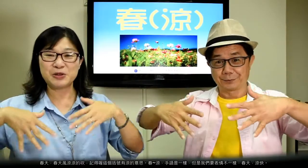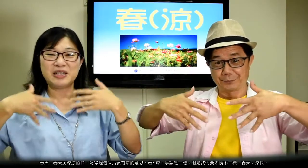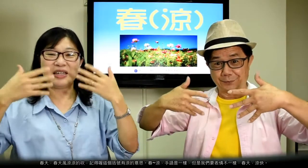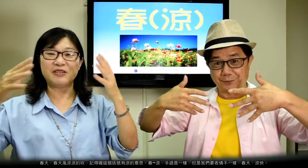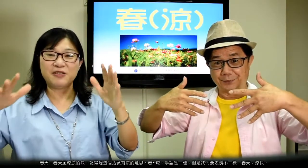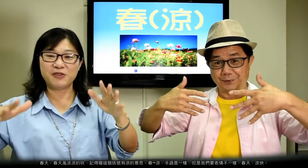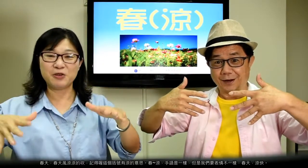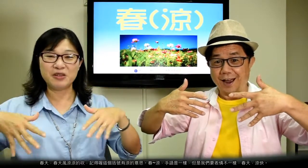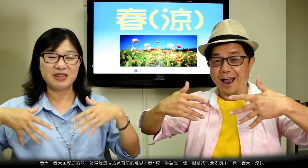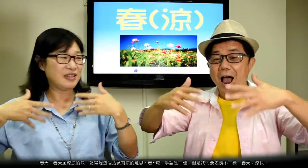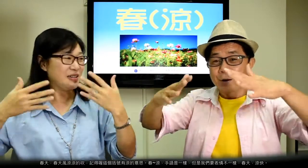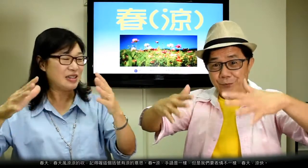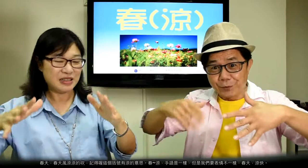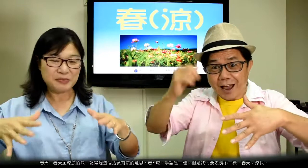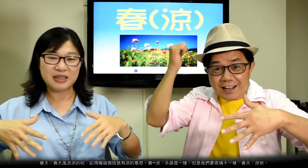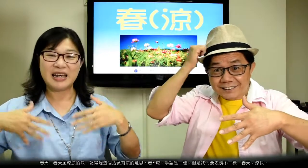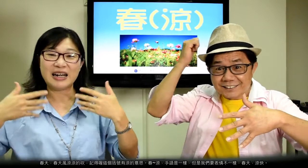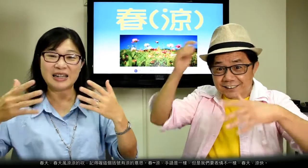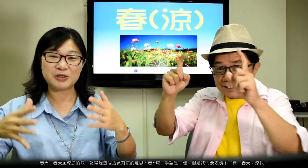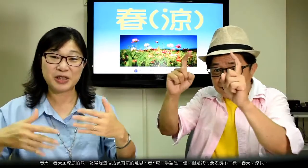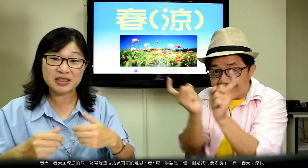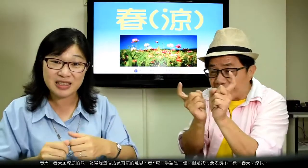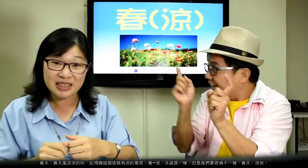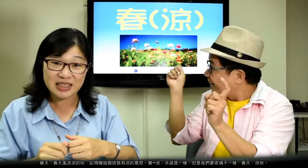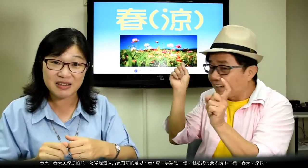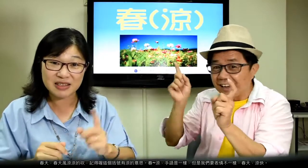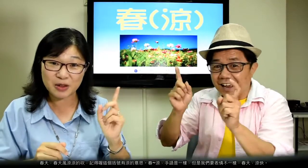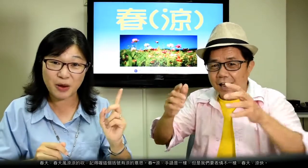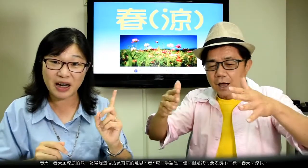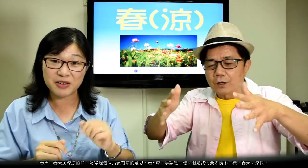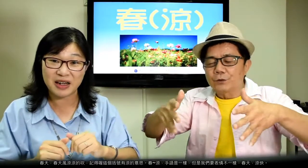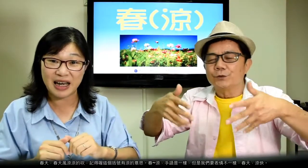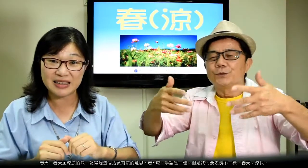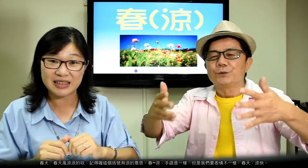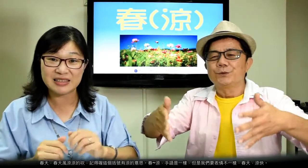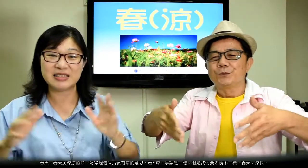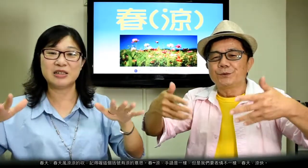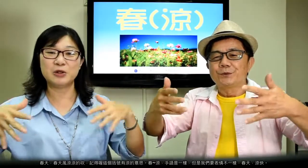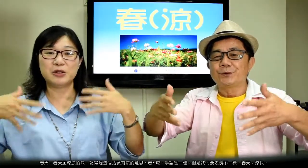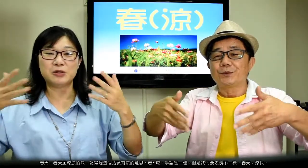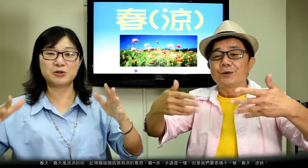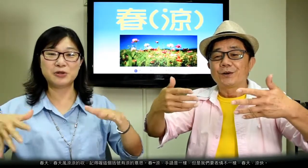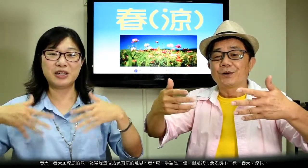春天风凉凉的吹，记得哦，这个挂号有凉的意思。